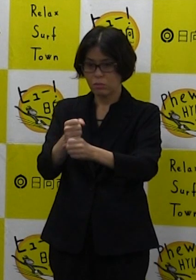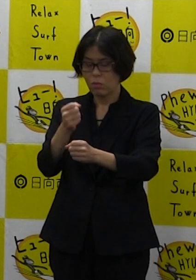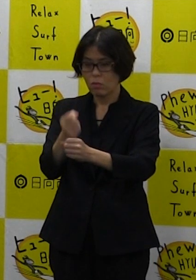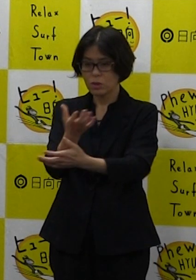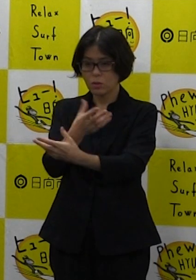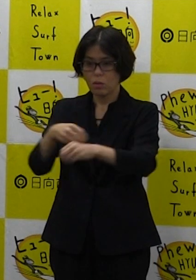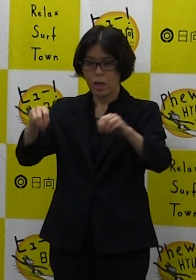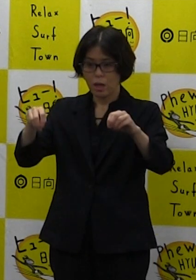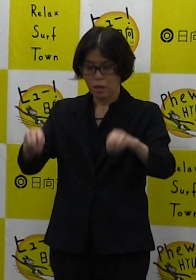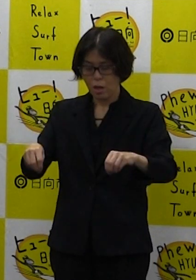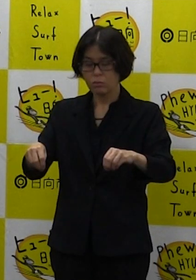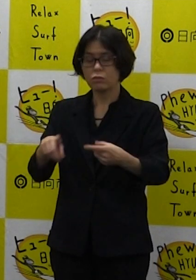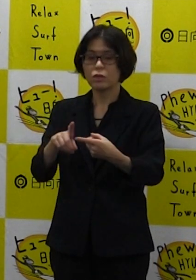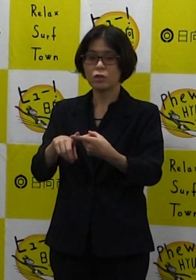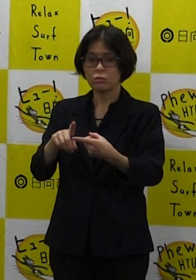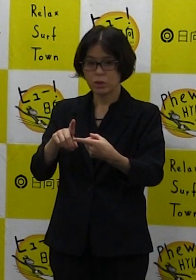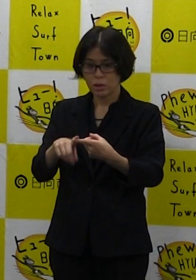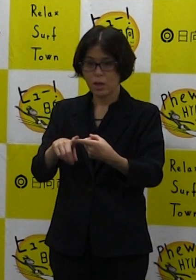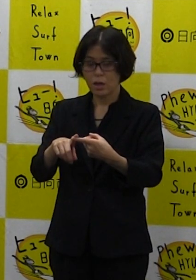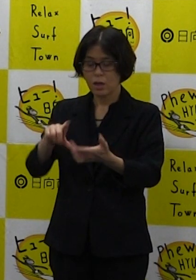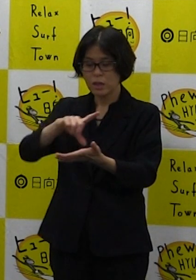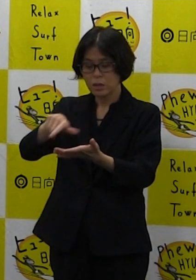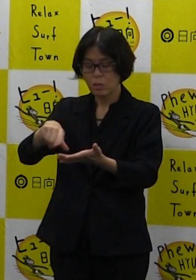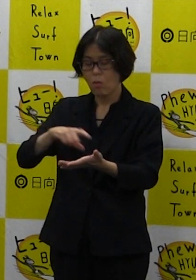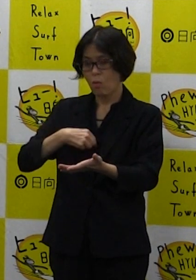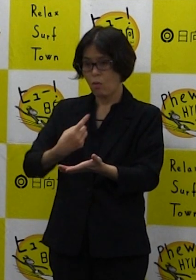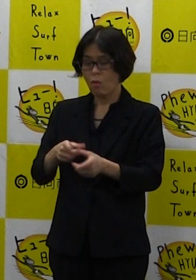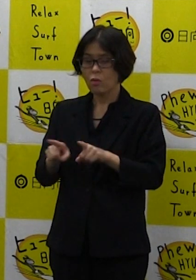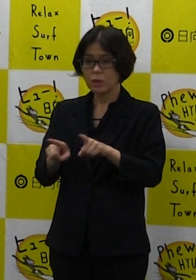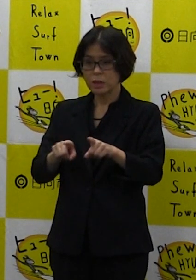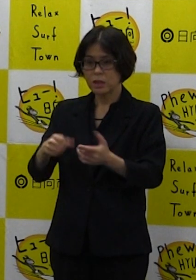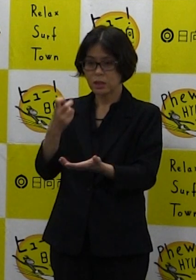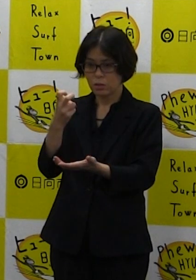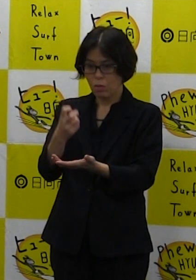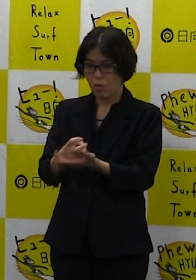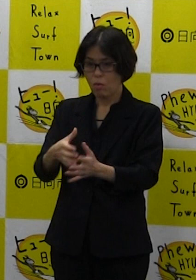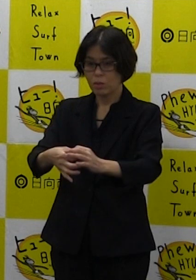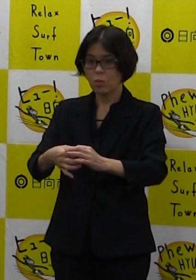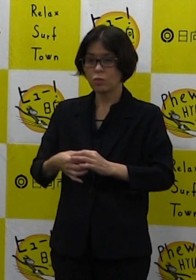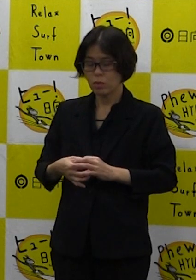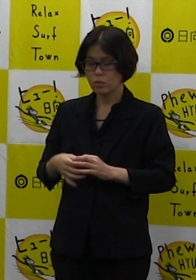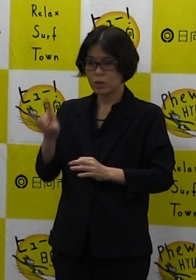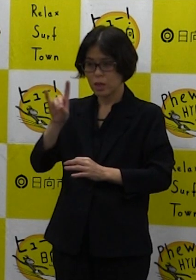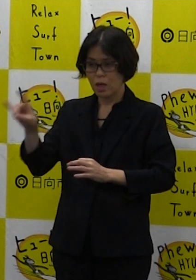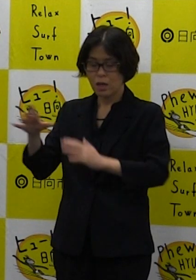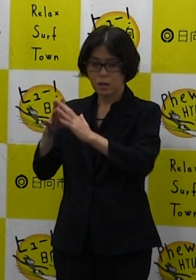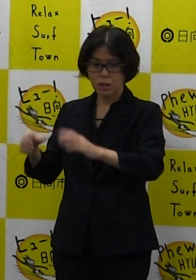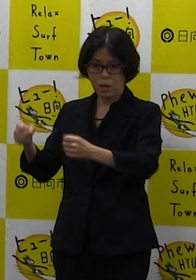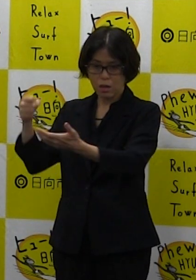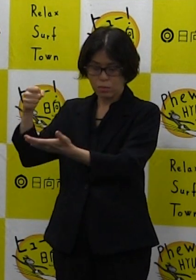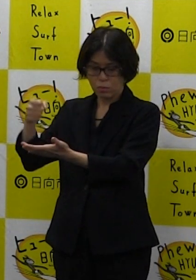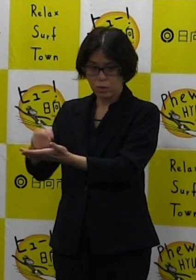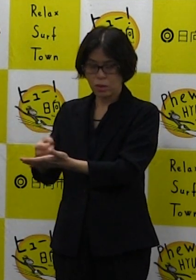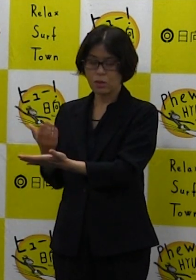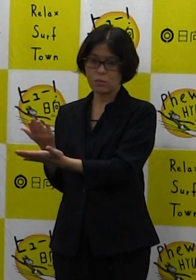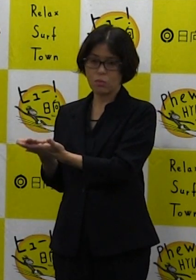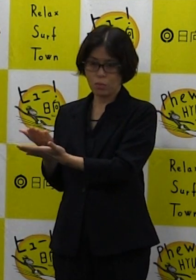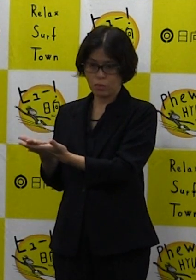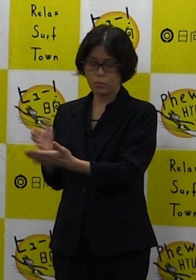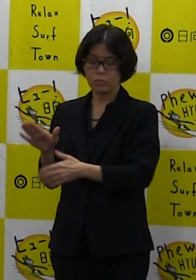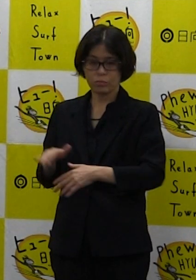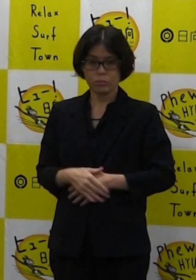請負契約の締結について地方自治法等の規定に基づき議会の議決を求めるものであり